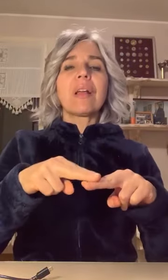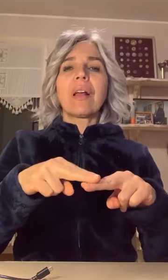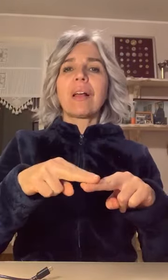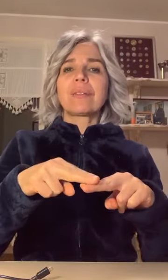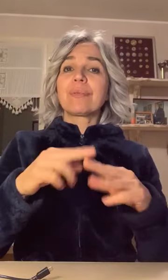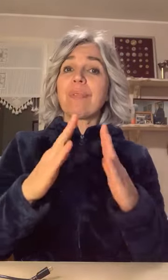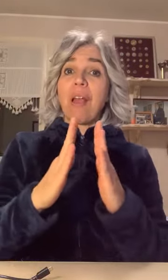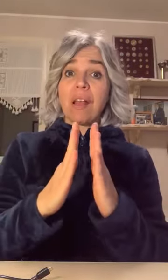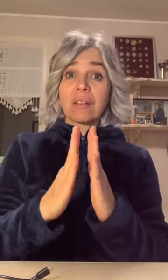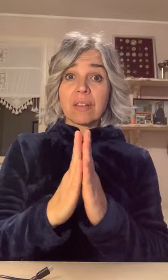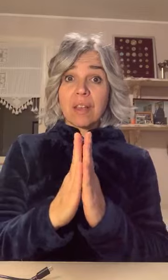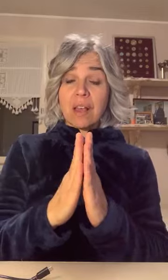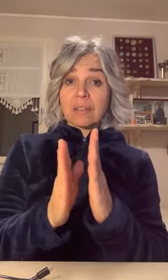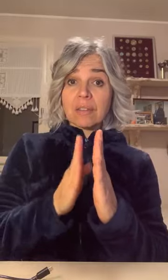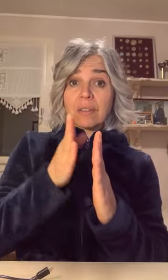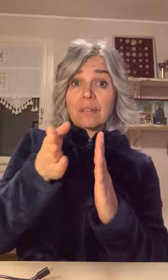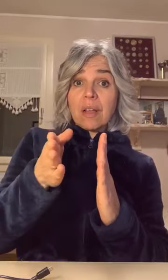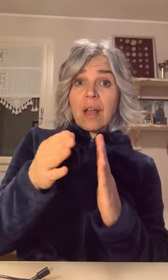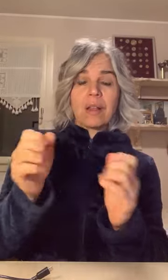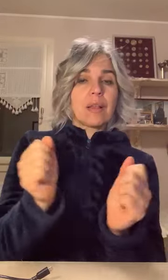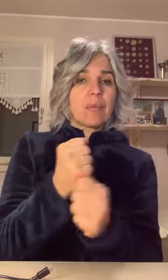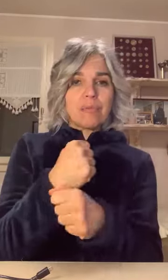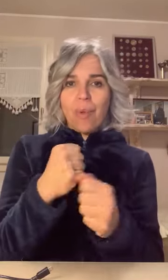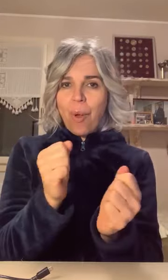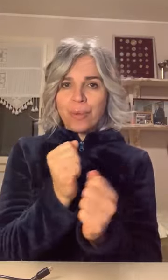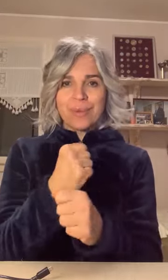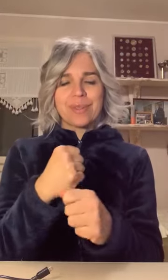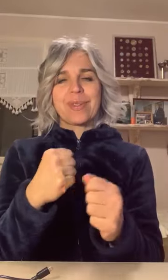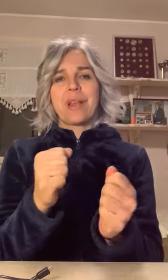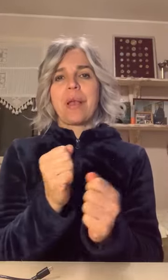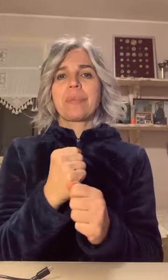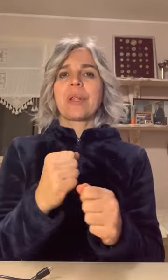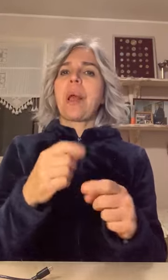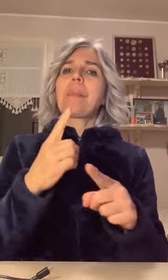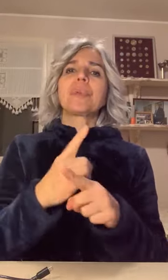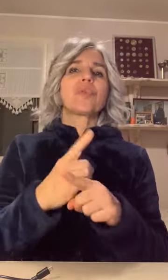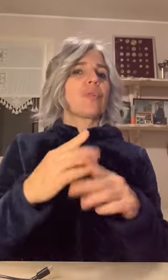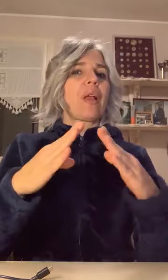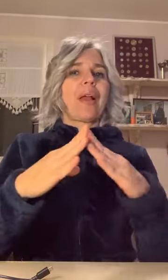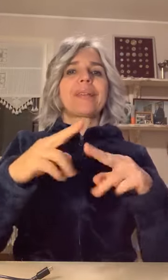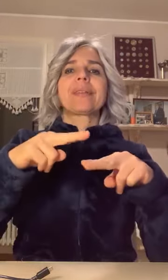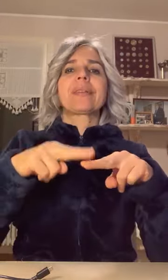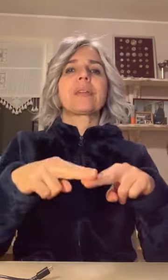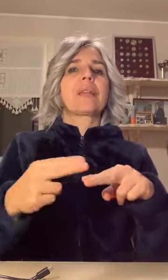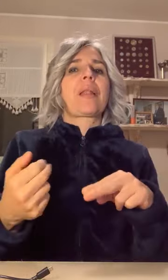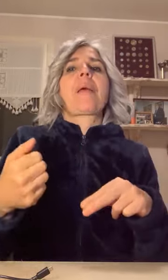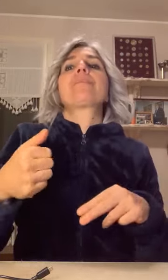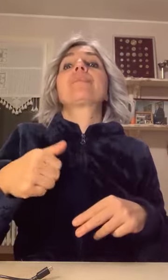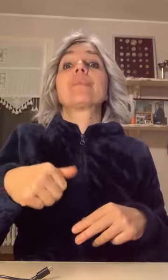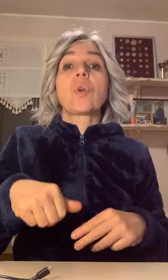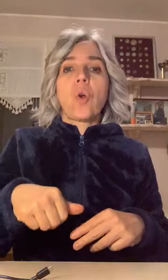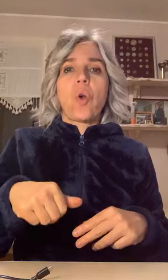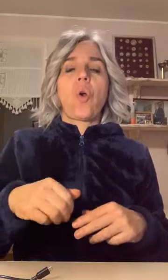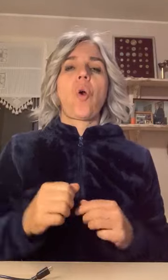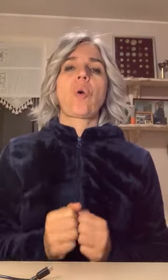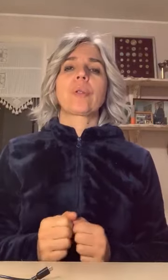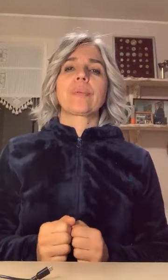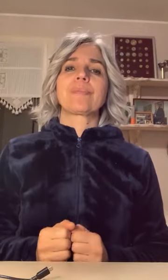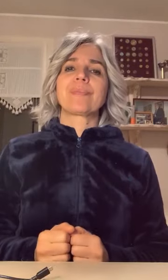nostro locale a Marostica per ufficializzare il nostro culto davanti al Signore, tutti quanti insieme.